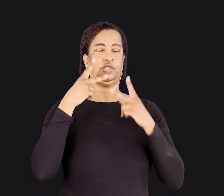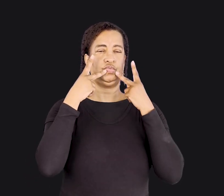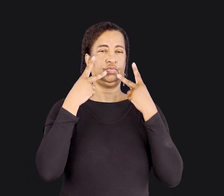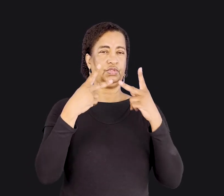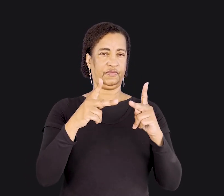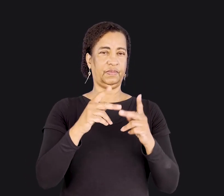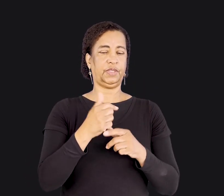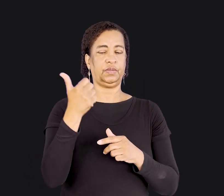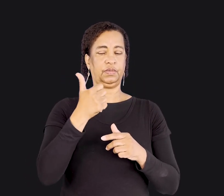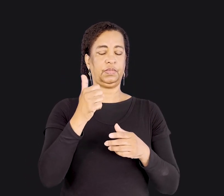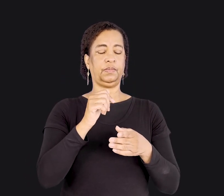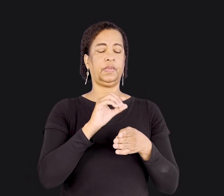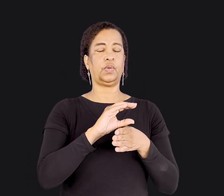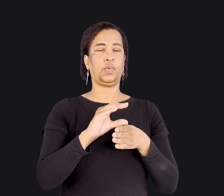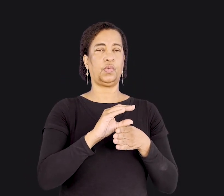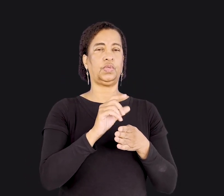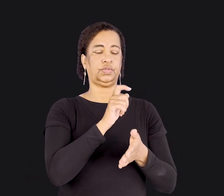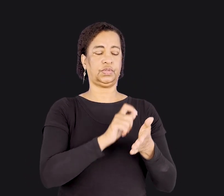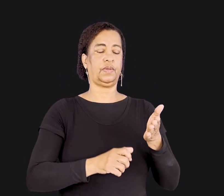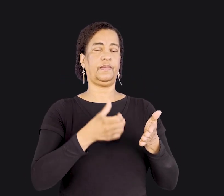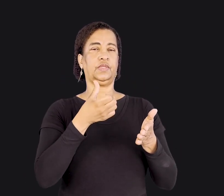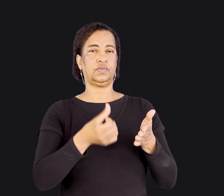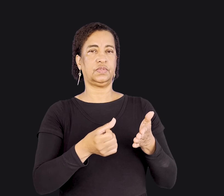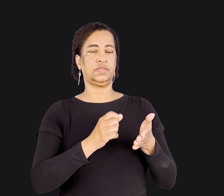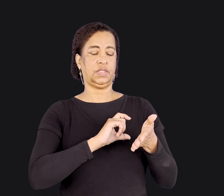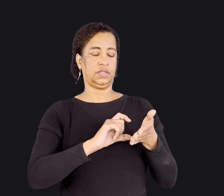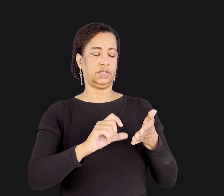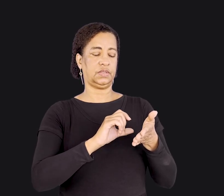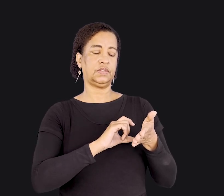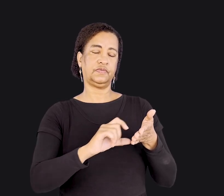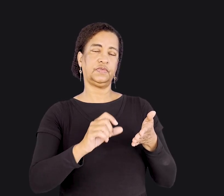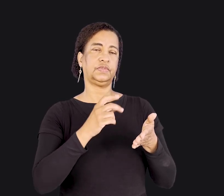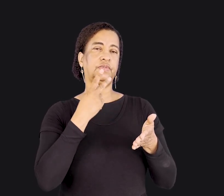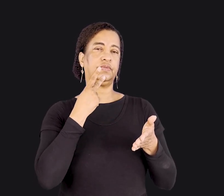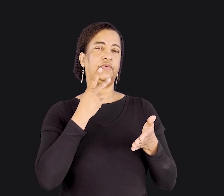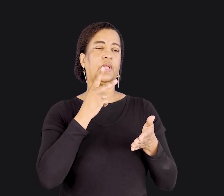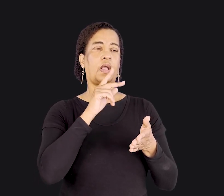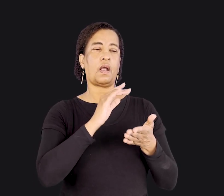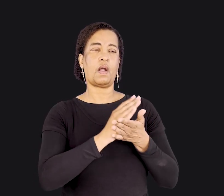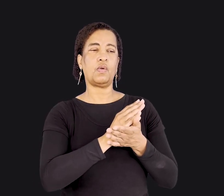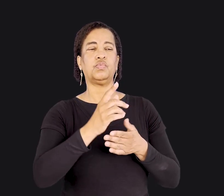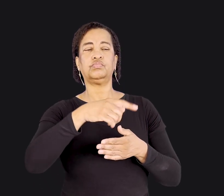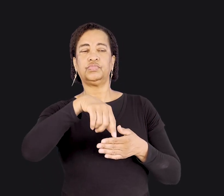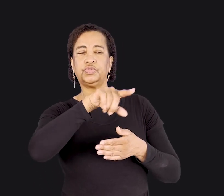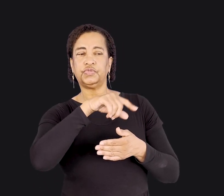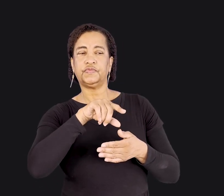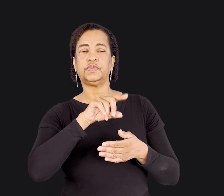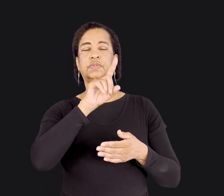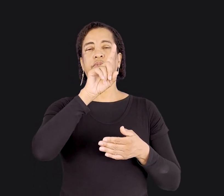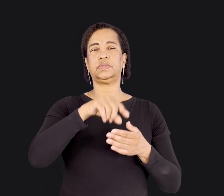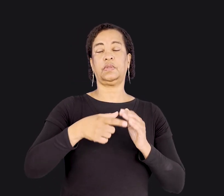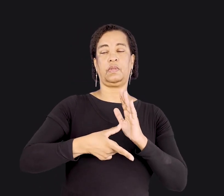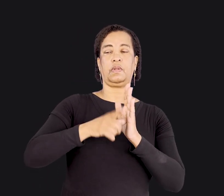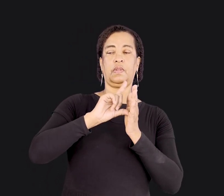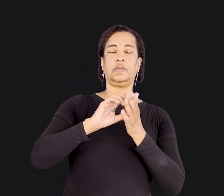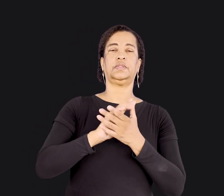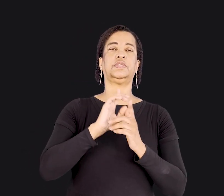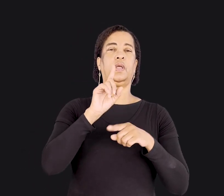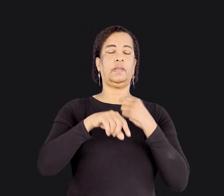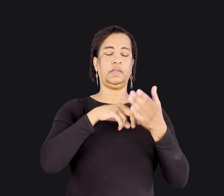pregando sobre 1 Coríntios 6 e leu o versículo que diz: Assim foram alguns de vocês. Depois de ler esse versículo,